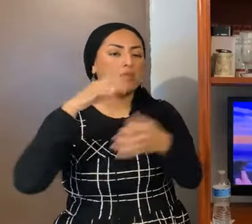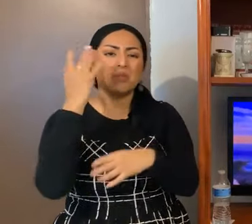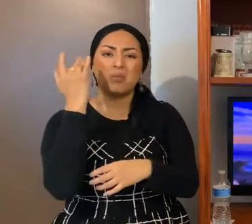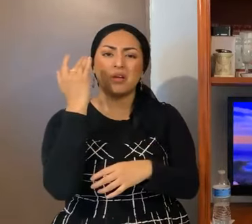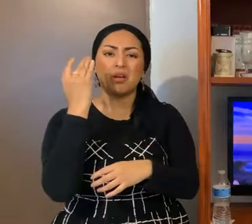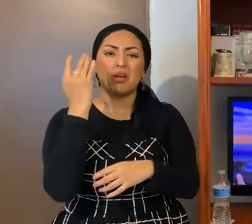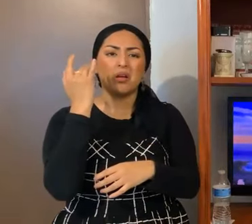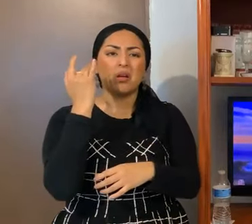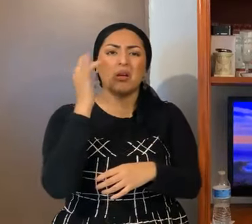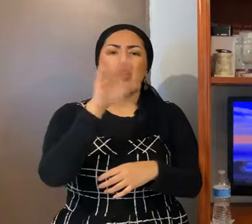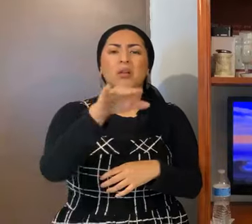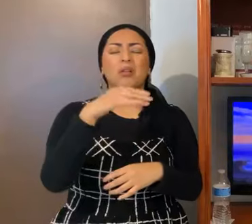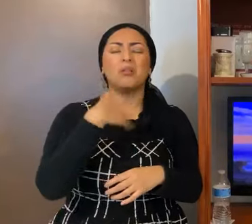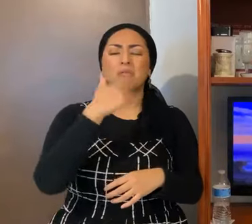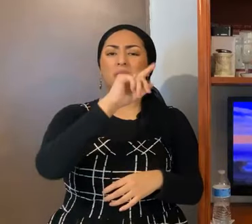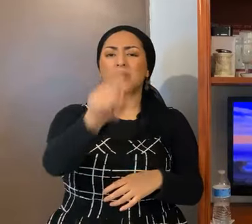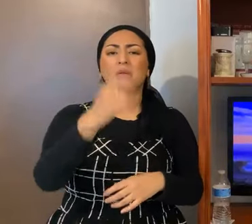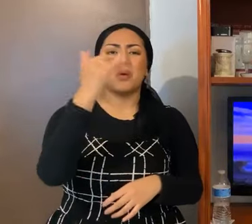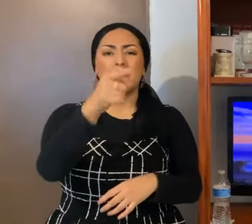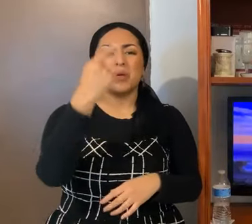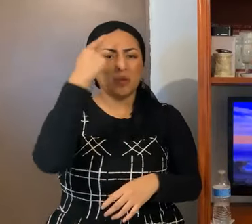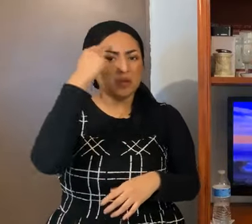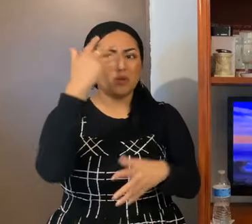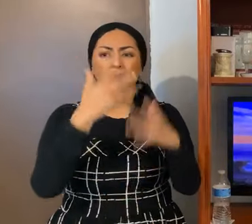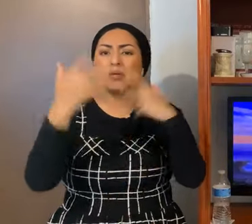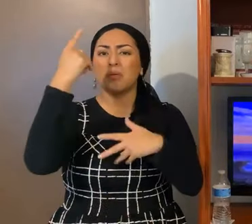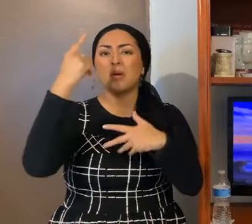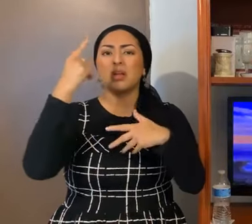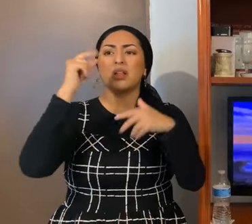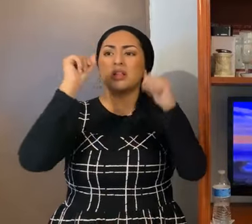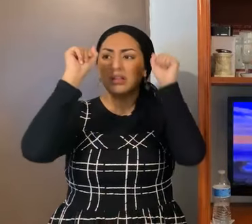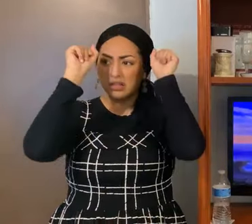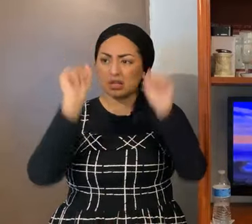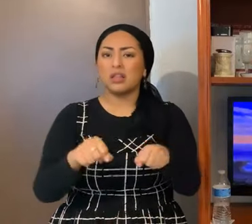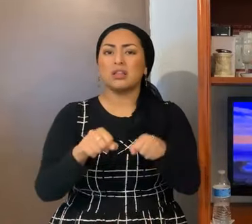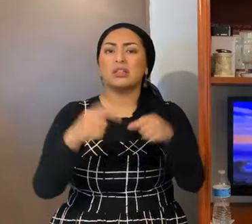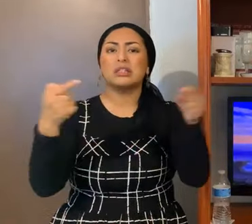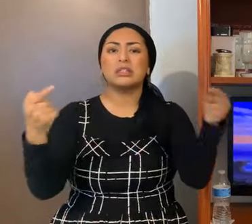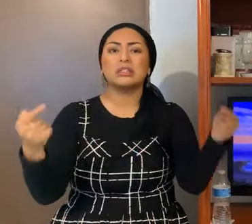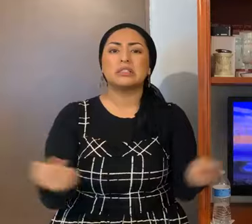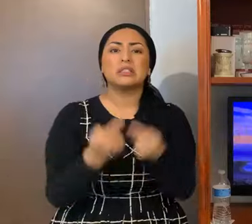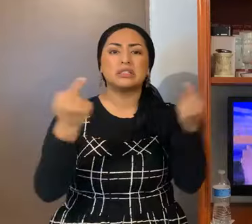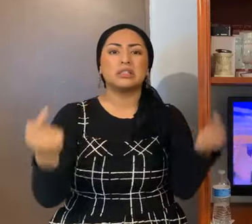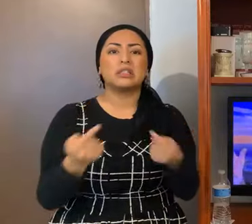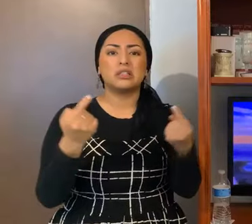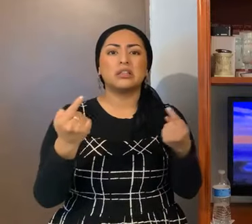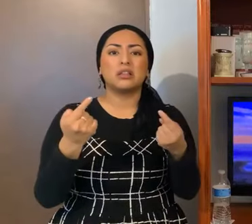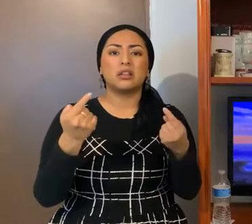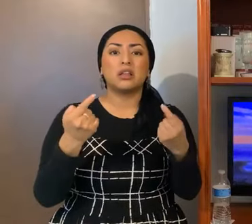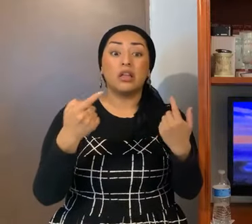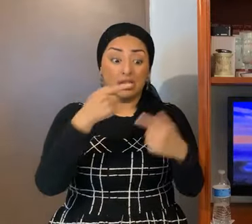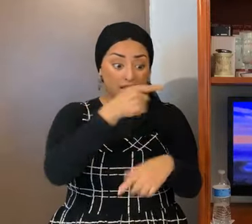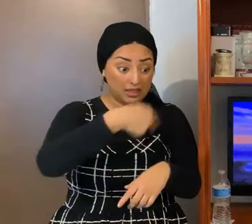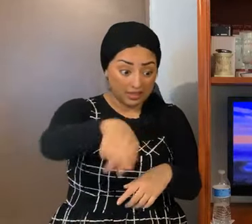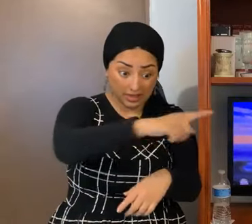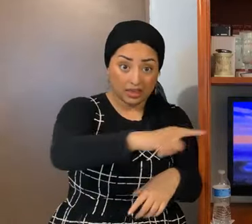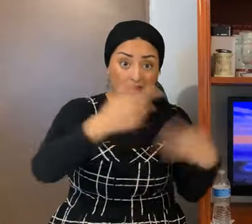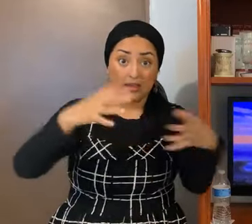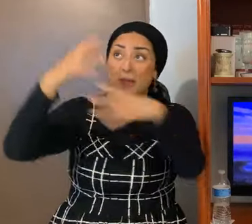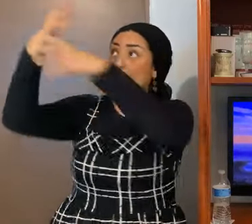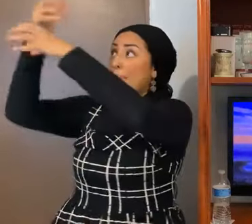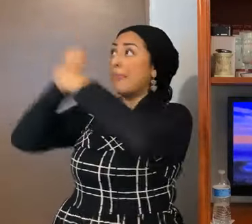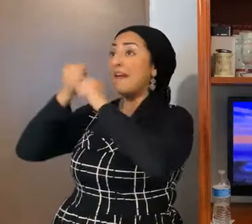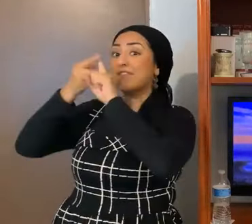qué alguien puede llegar a pecar de esta manera? ¿Por qué el pueblo, aún habiendo recibido de Moisés en el